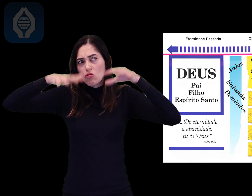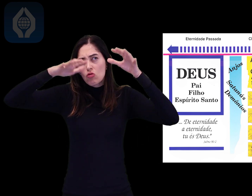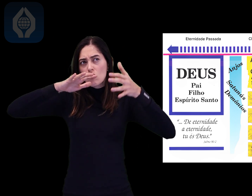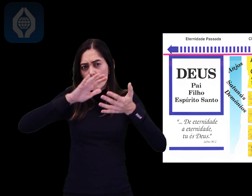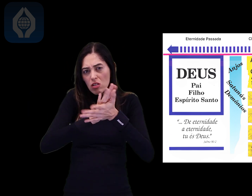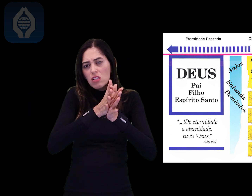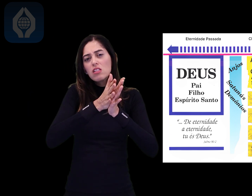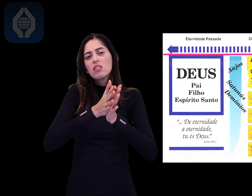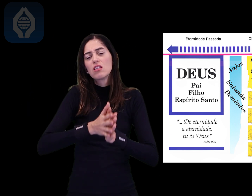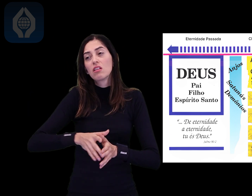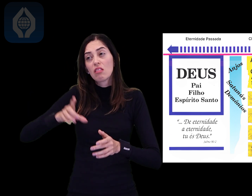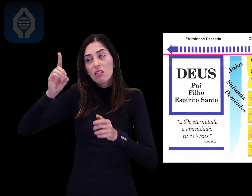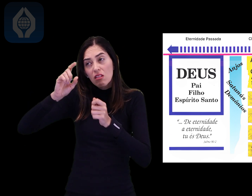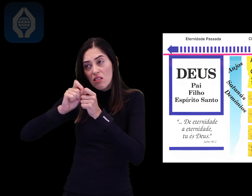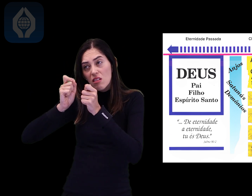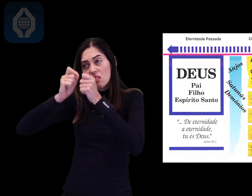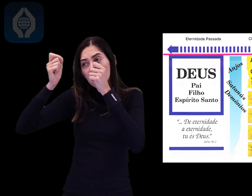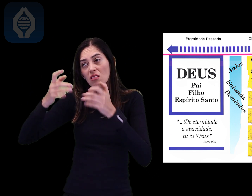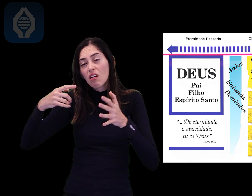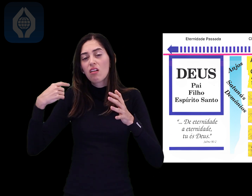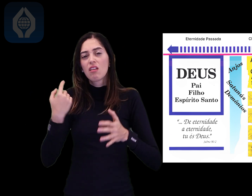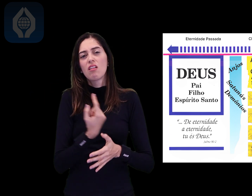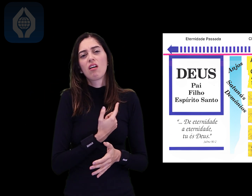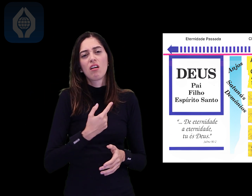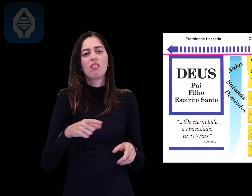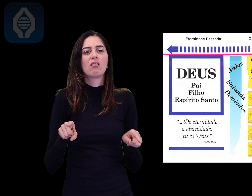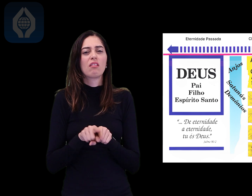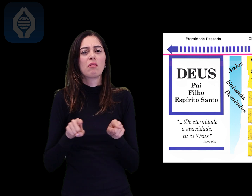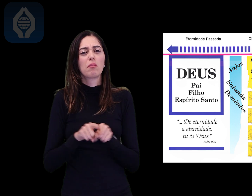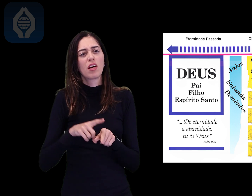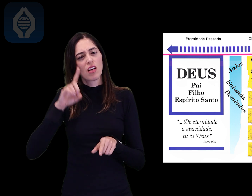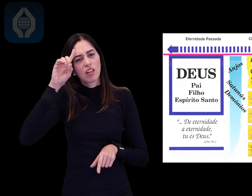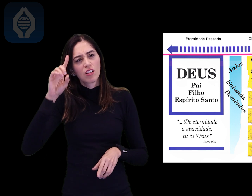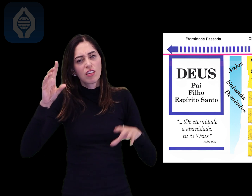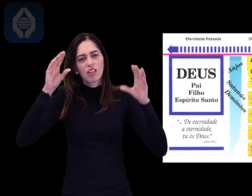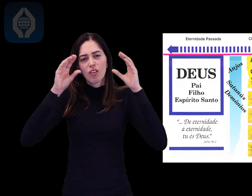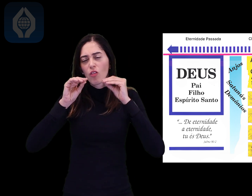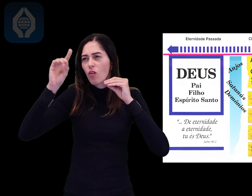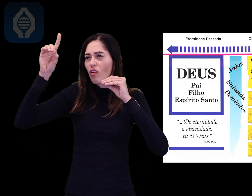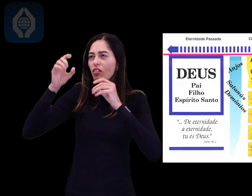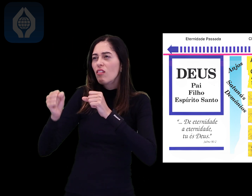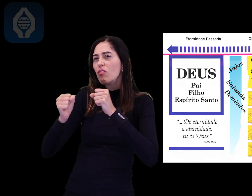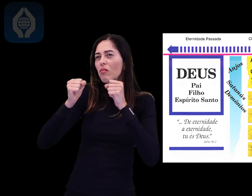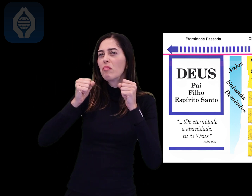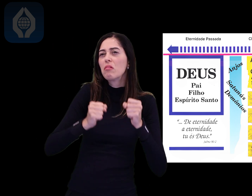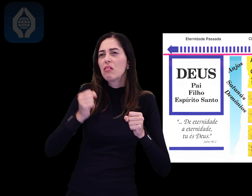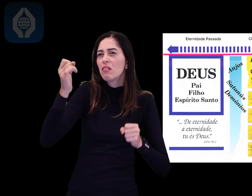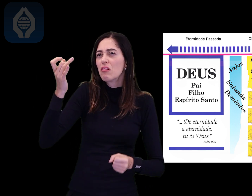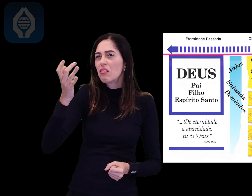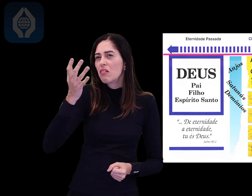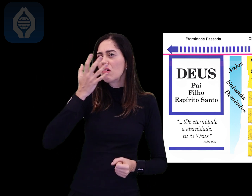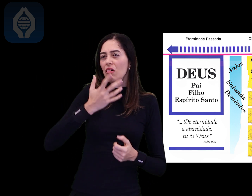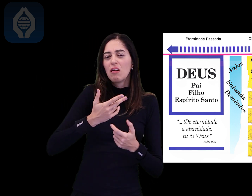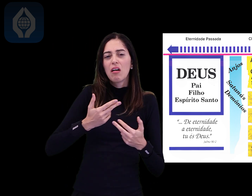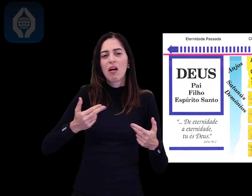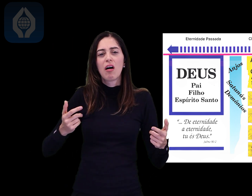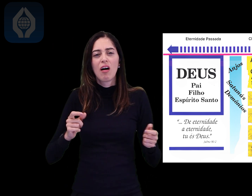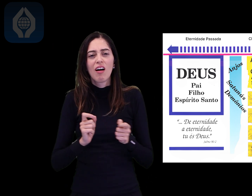os dias e todas as noites eles podiam ver seu grande poder revelado em todas as coisas que Deus criara.